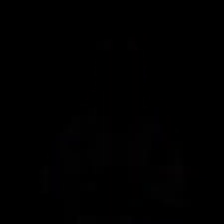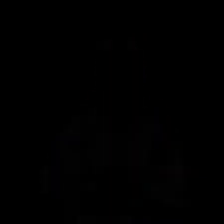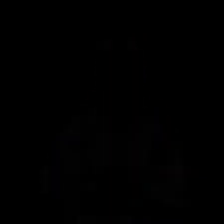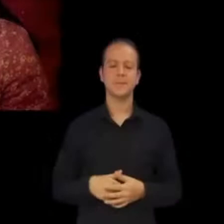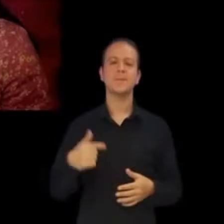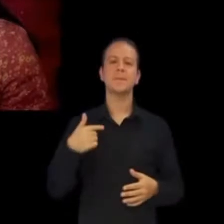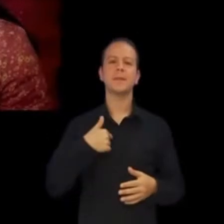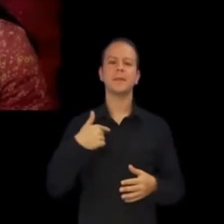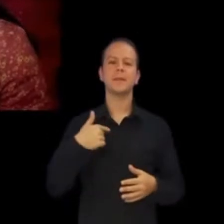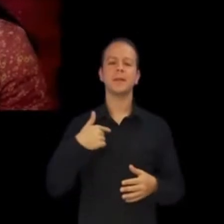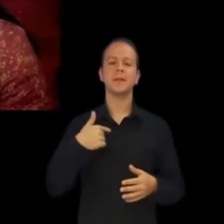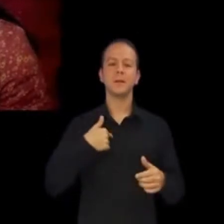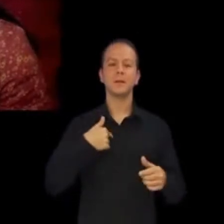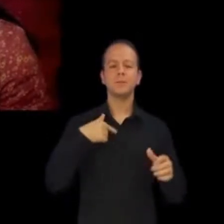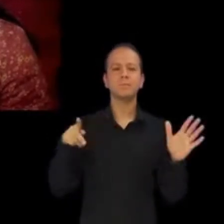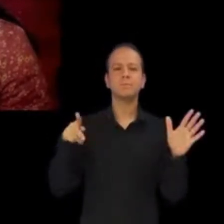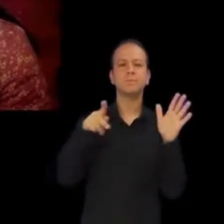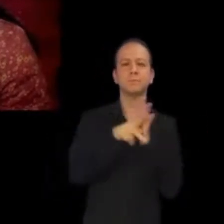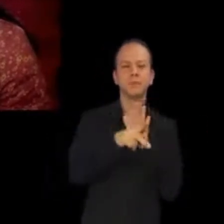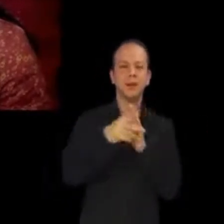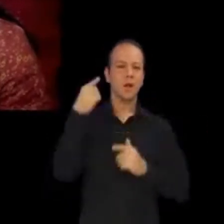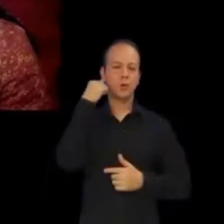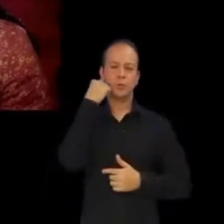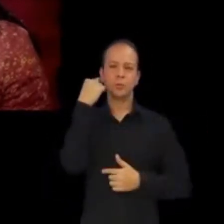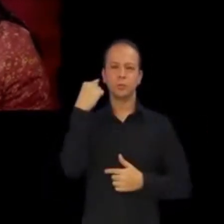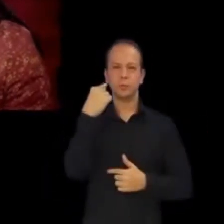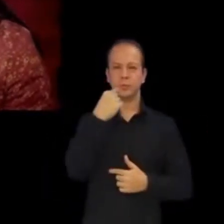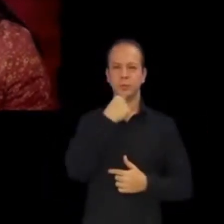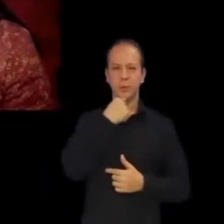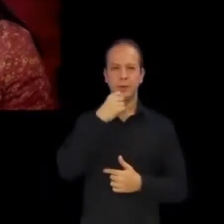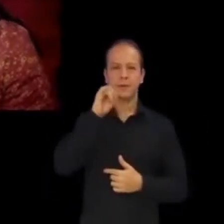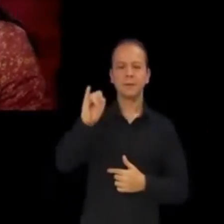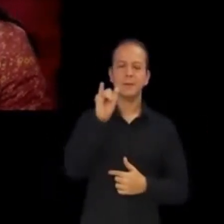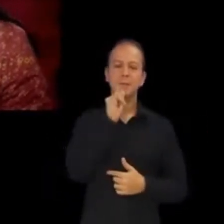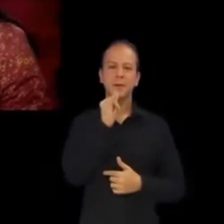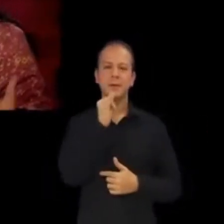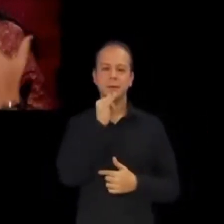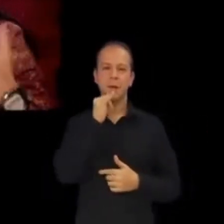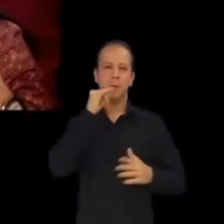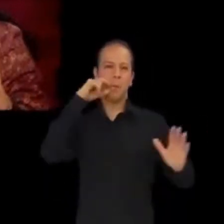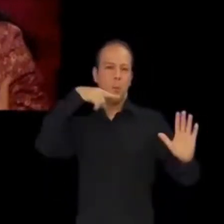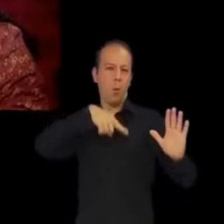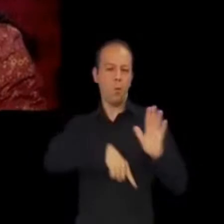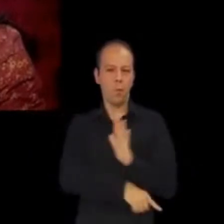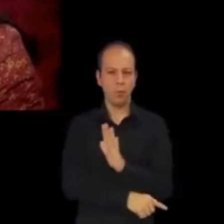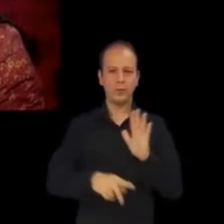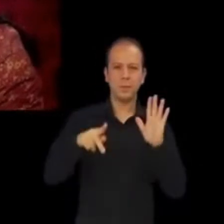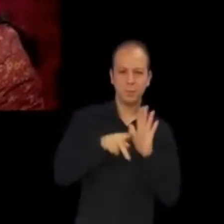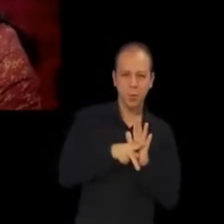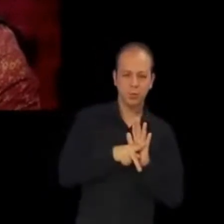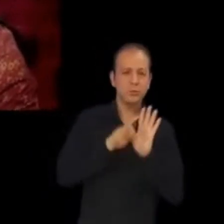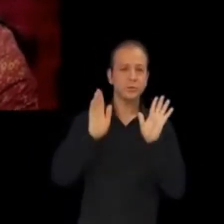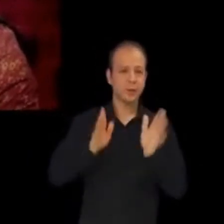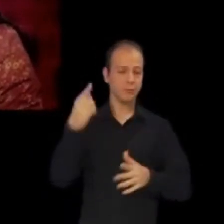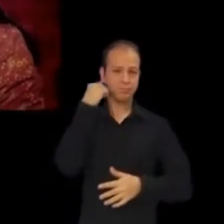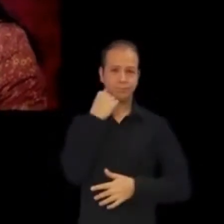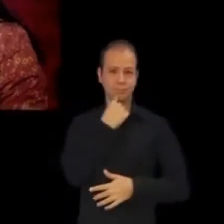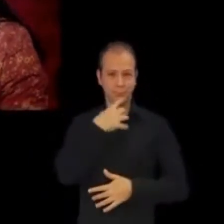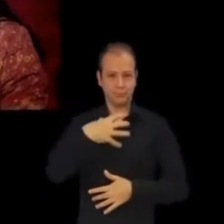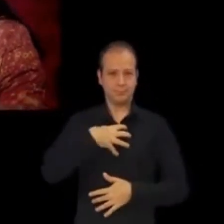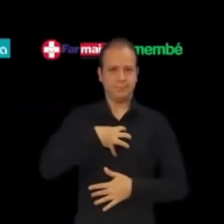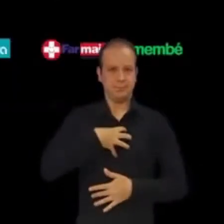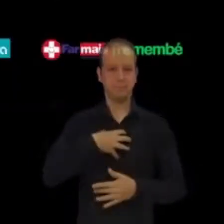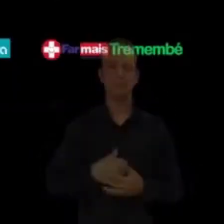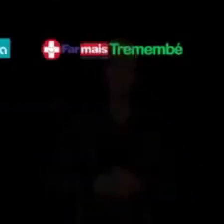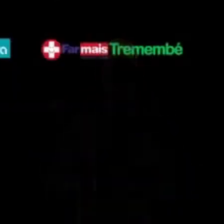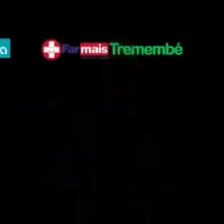Morgana Siqueira. Eu nasci prematura, então a surdez é congênita, profunda, assim, severa e